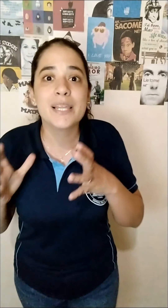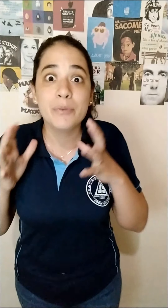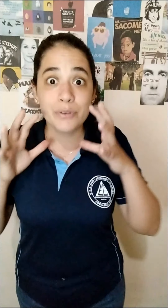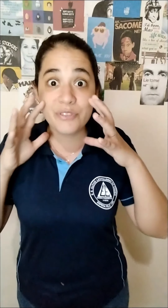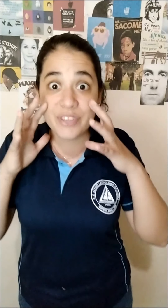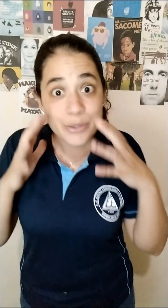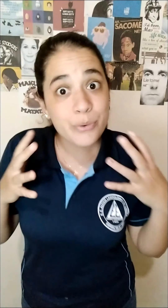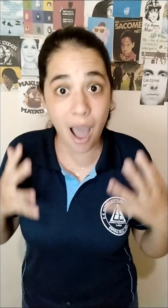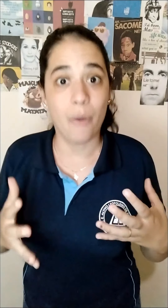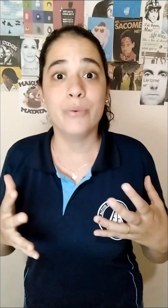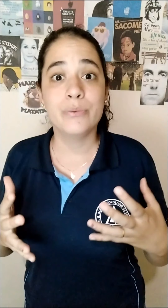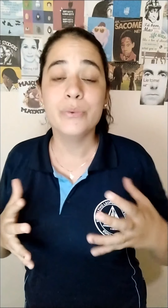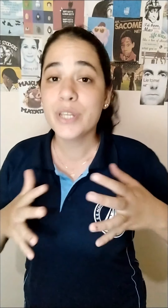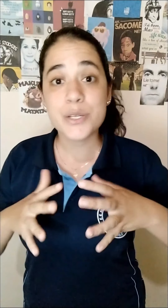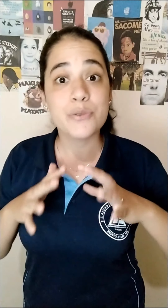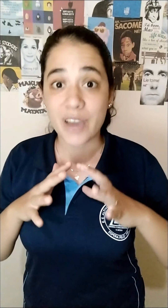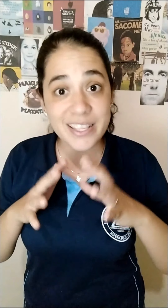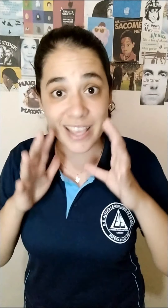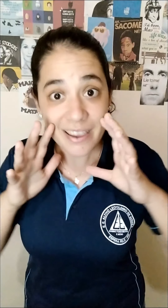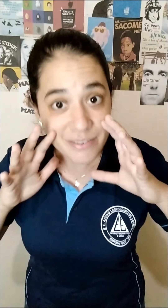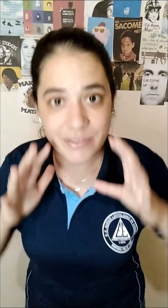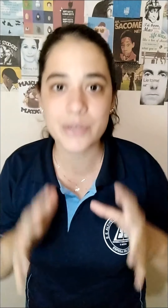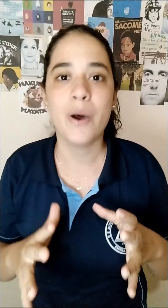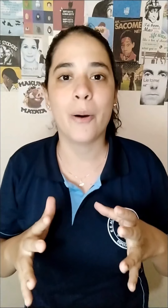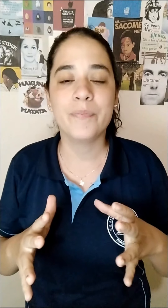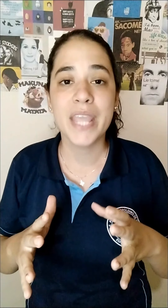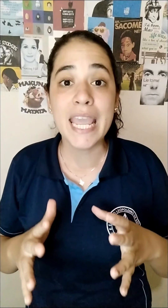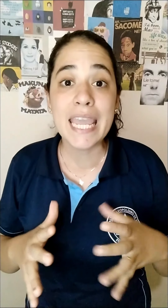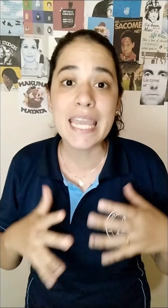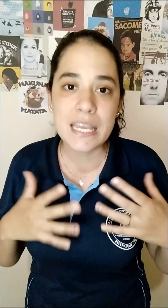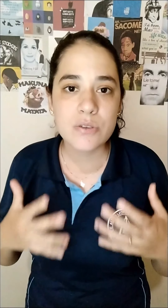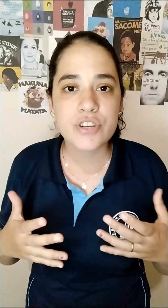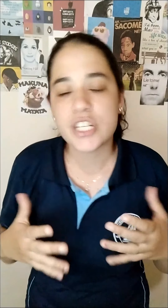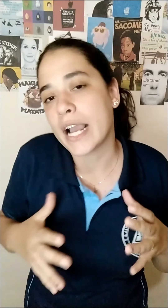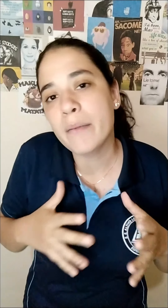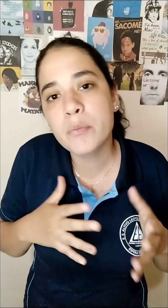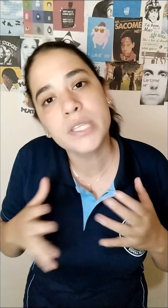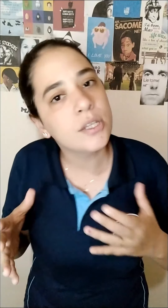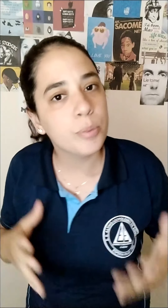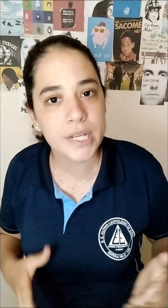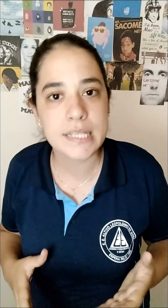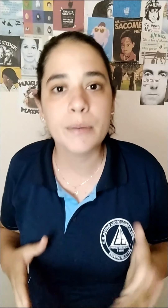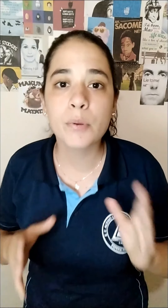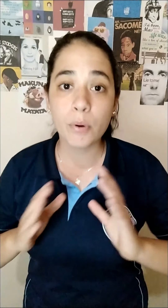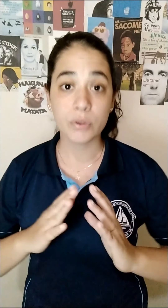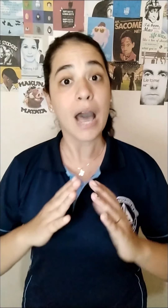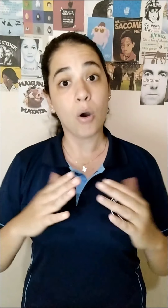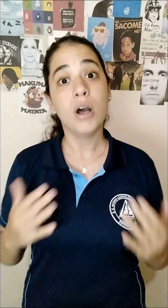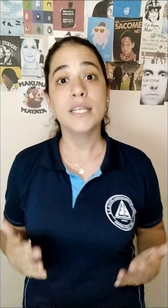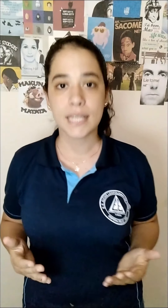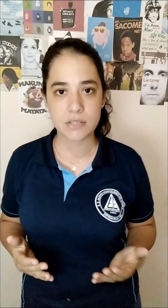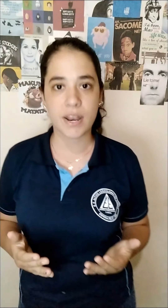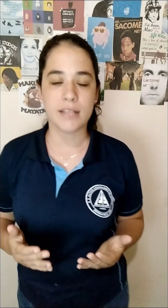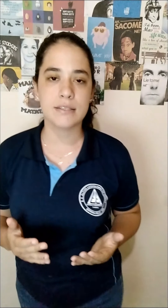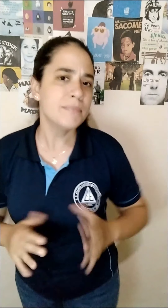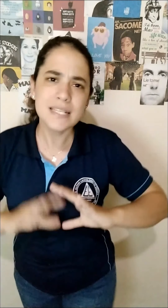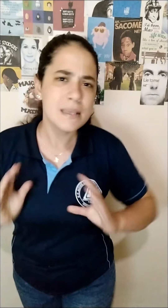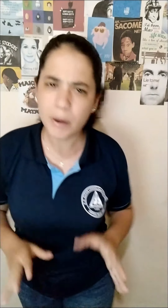muito visual. Tudo que a gente faz é visual. E isso, gente, acaba mudando, por exemplo, um pouco da ordem das frases. Mas isso é para